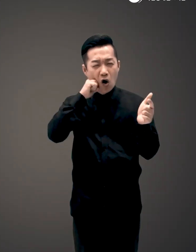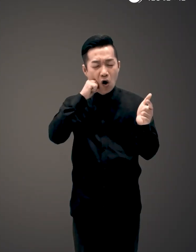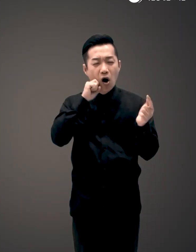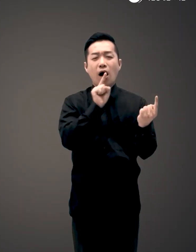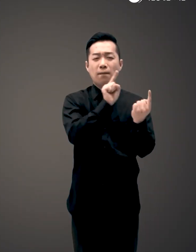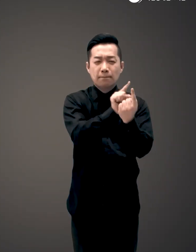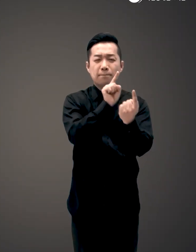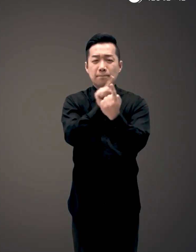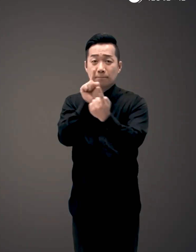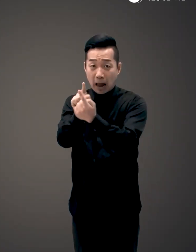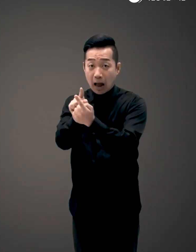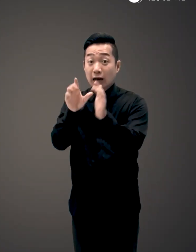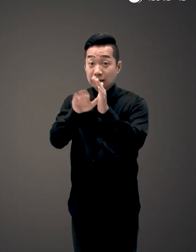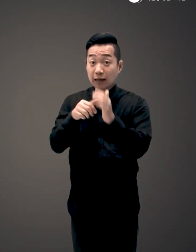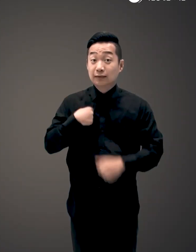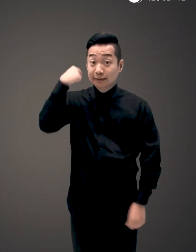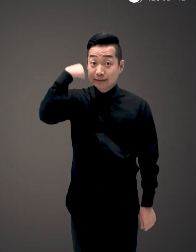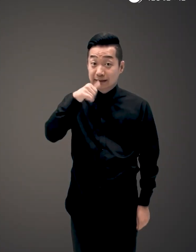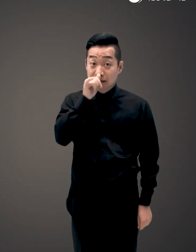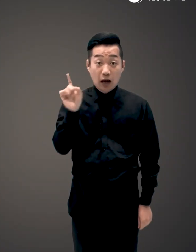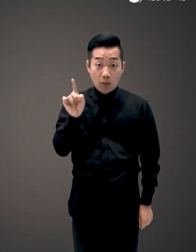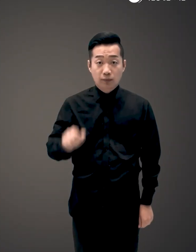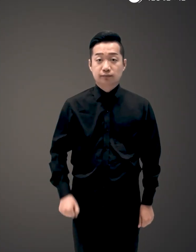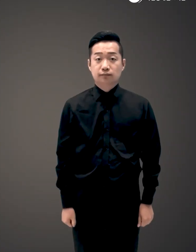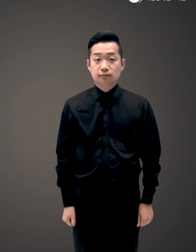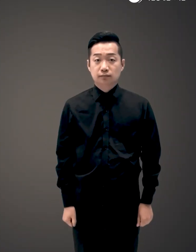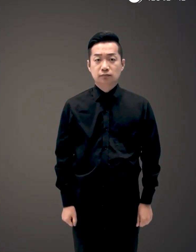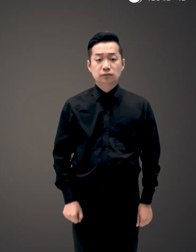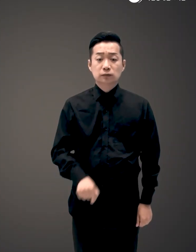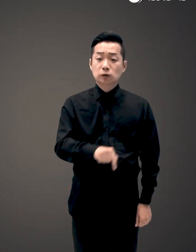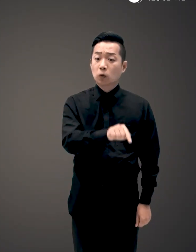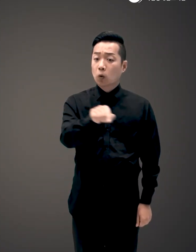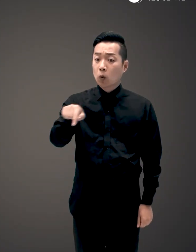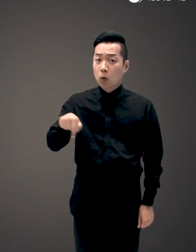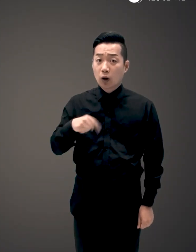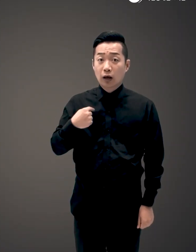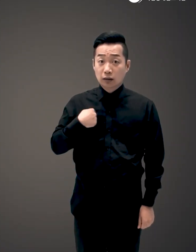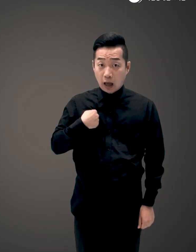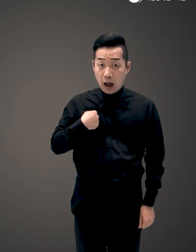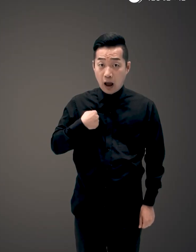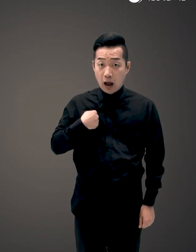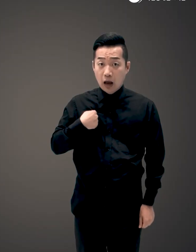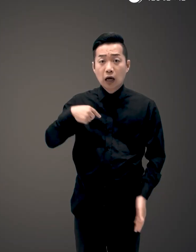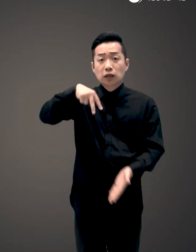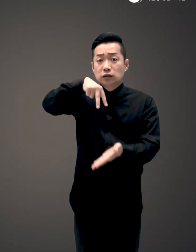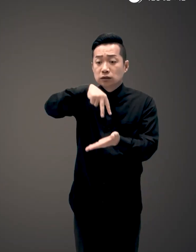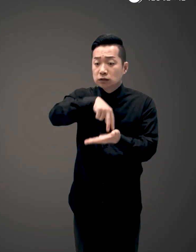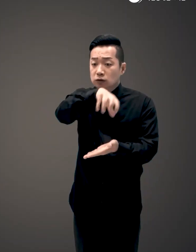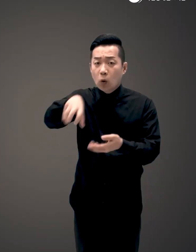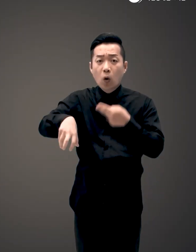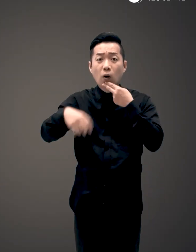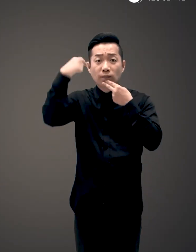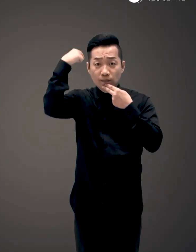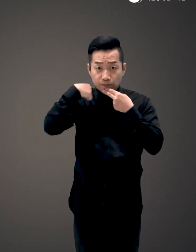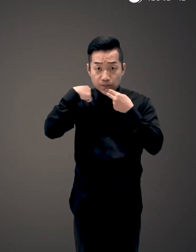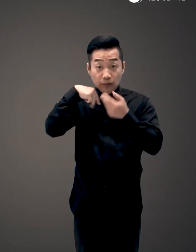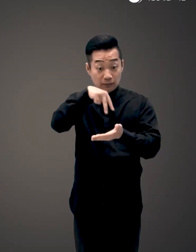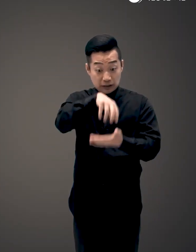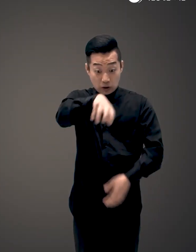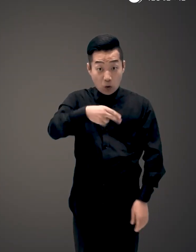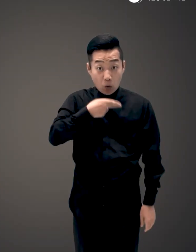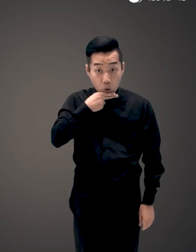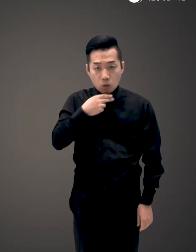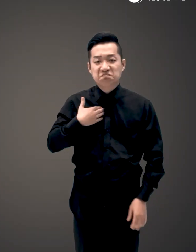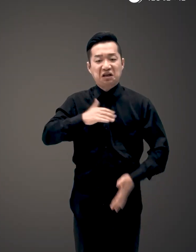것들을 만나게 됐는데, 그때 제가 느꼈던 게, 아, 여기에는 내가 설 무대가 없는 것 같다. 내가 설